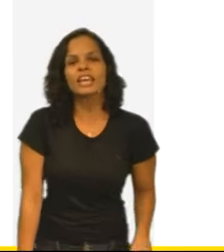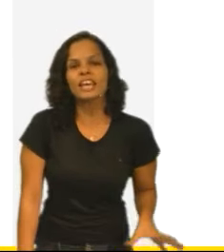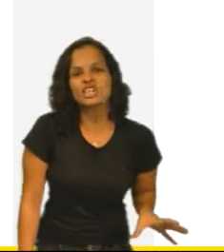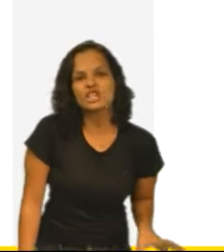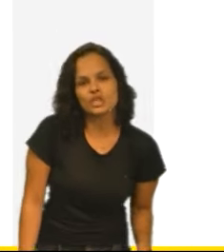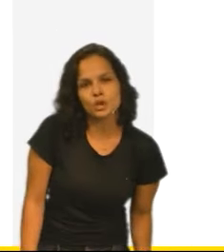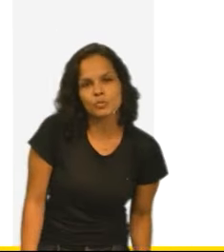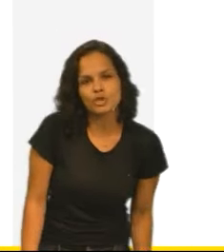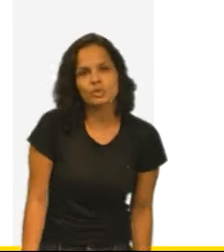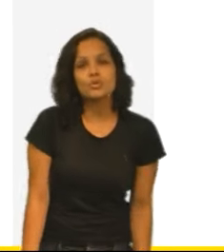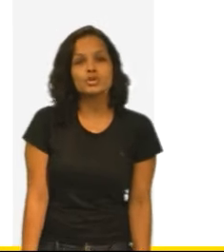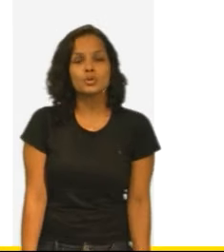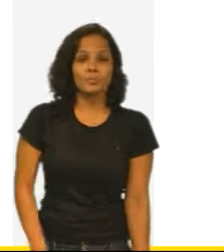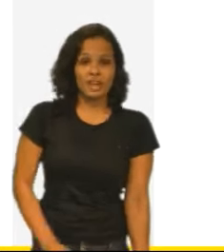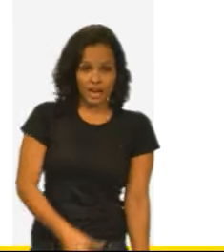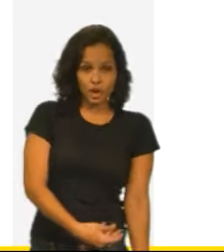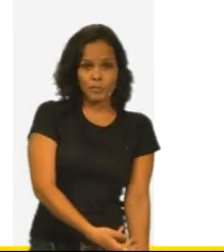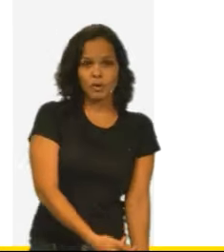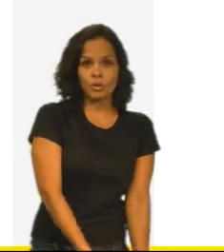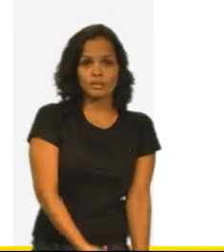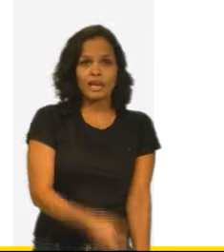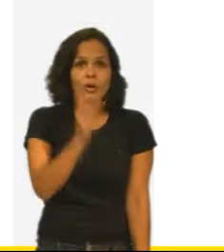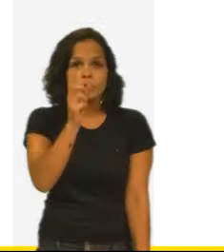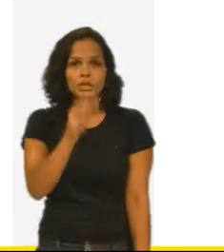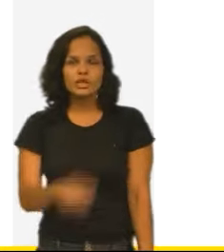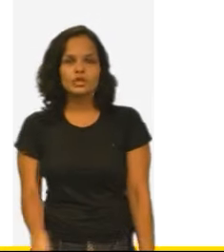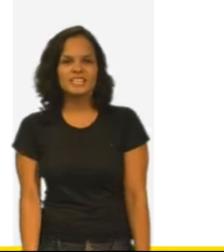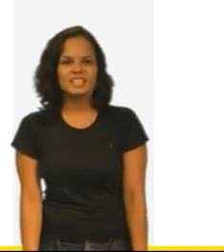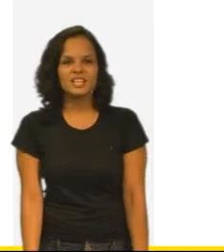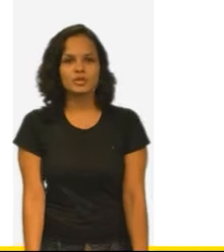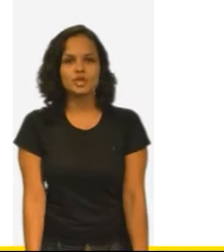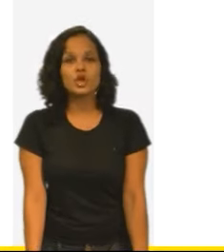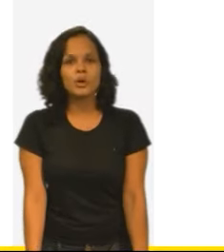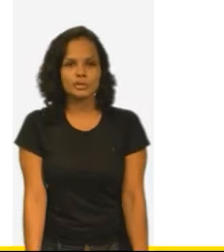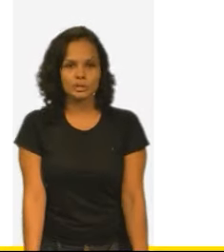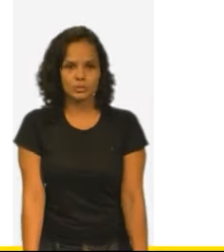que a gente somos inútil é norma coloquial e os brasileiros somos